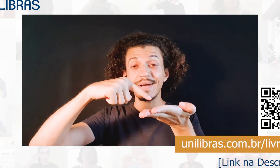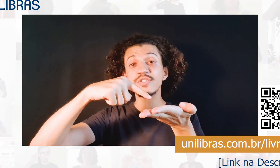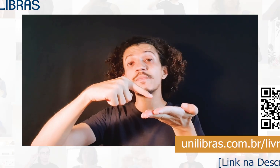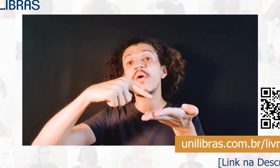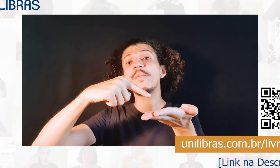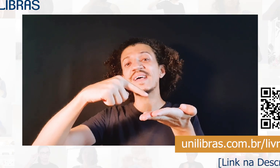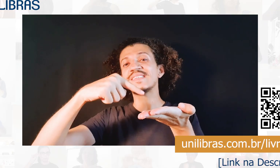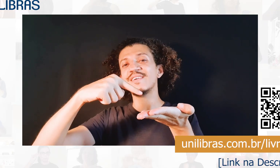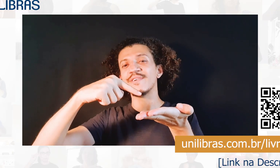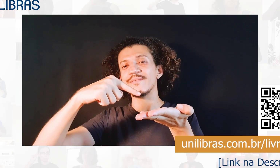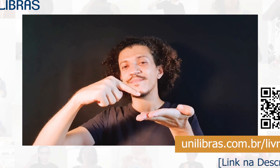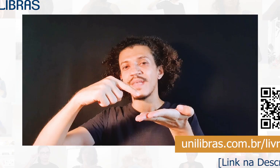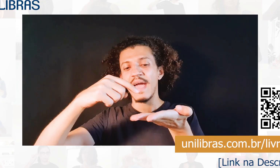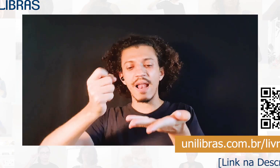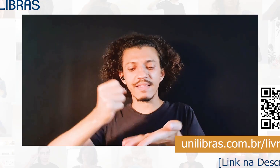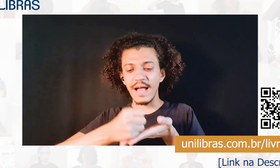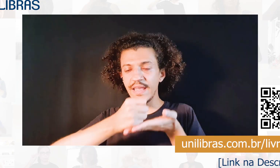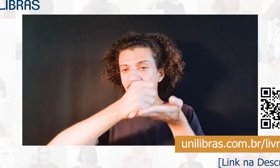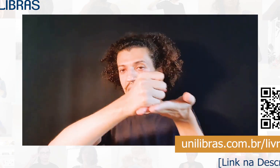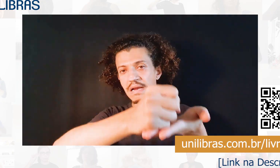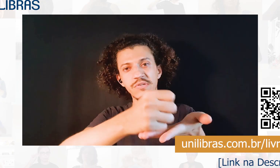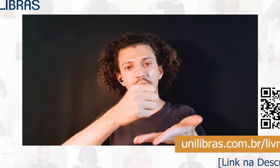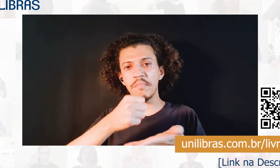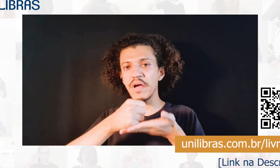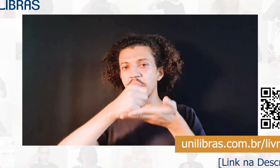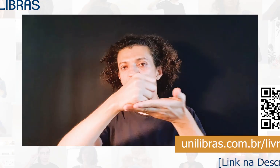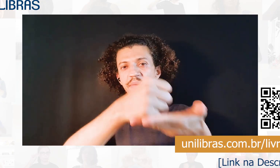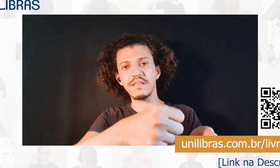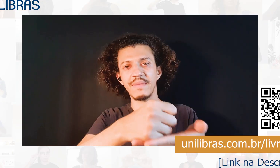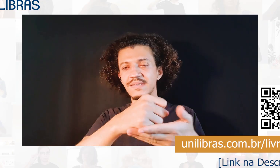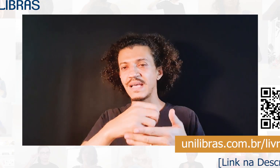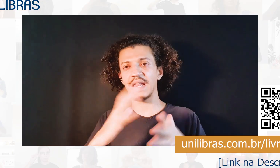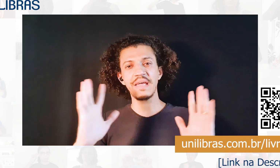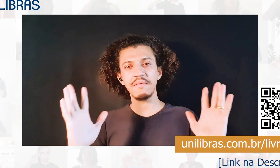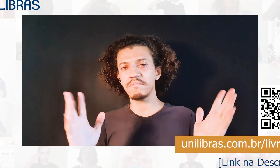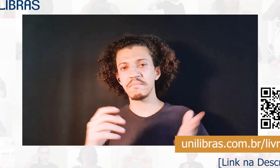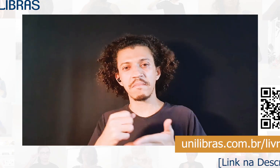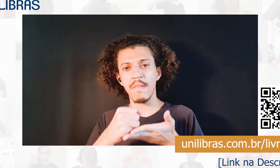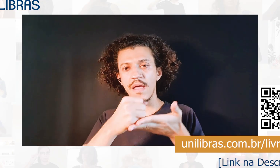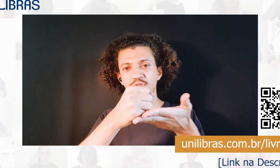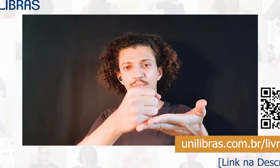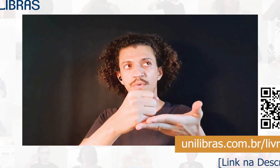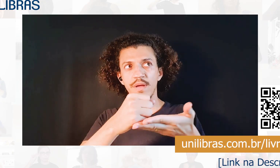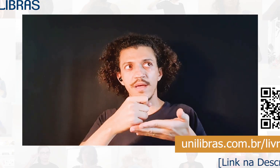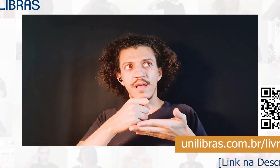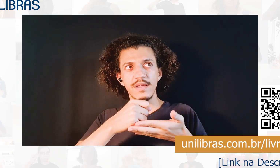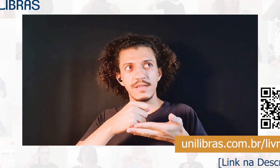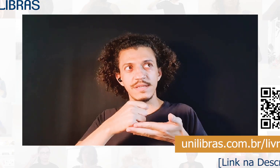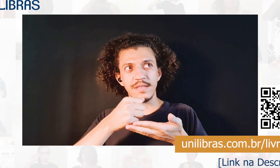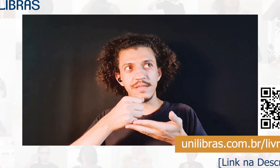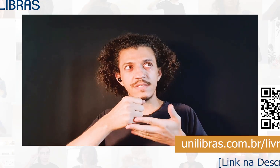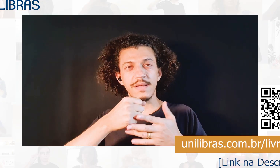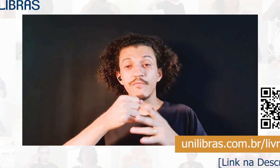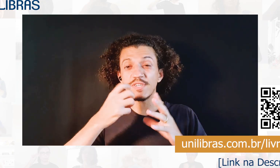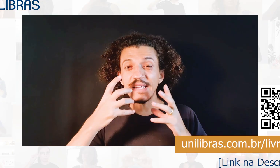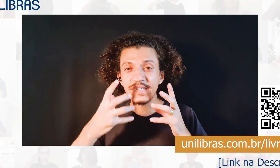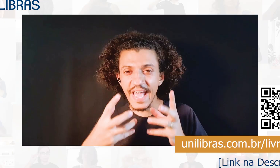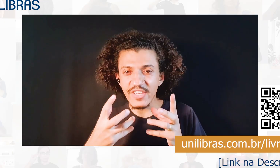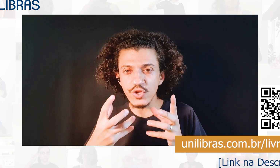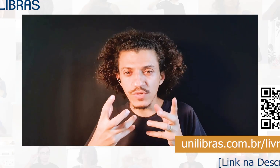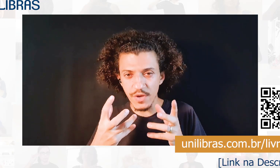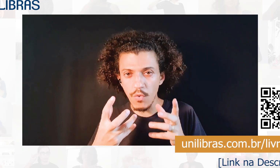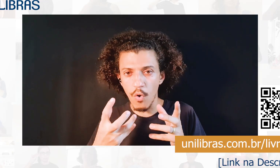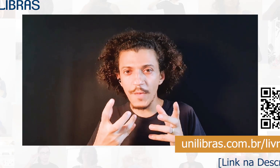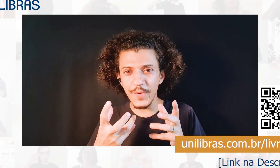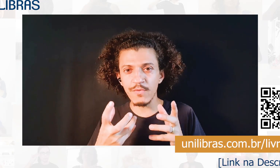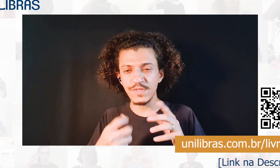aqui é chamada de mão passiva. Ela está ali, ela só acompanha o movimento, mas ela nem... Tipo, você